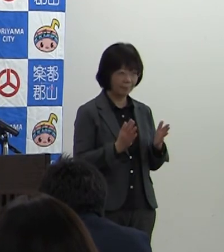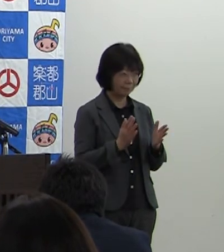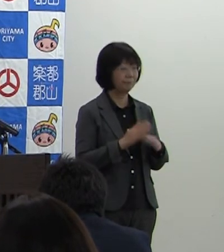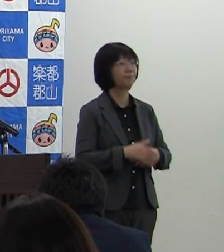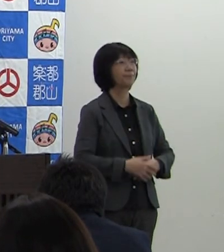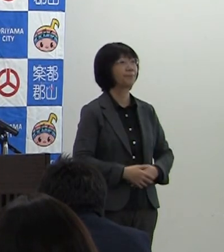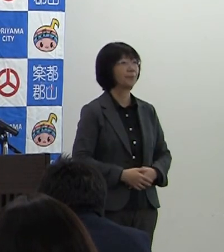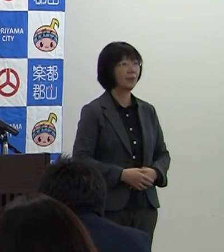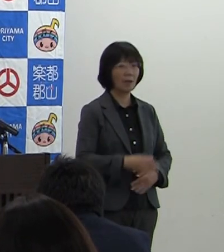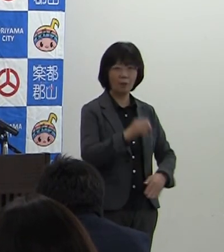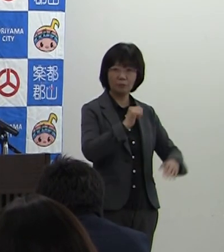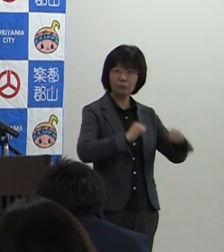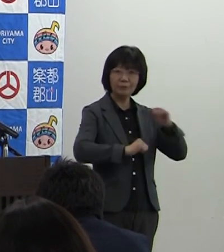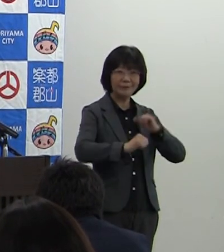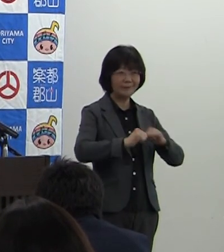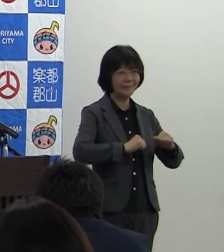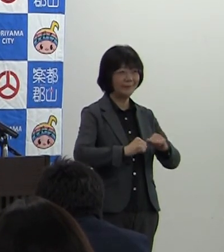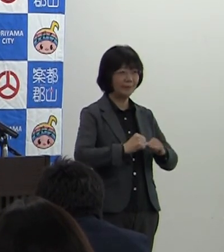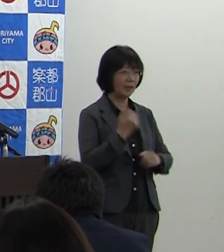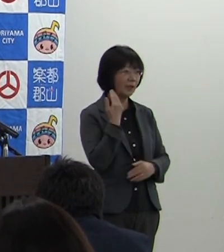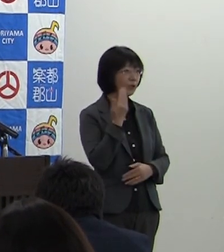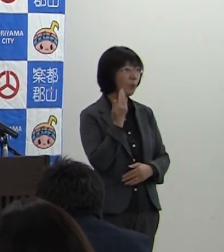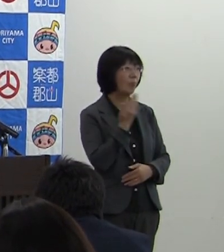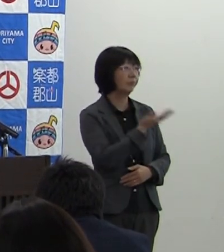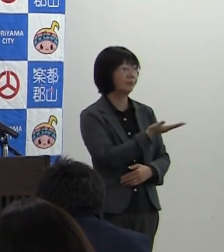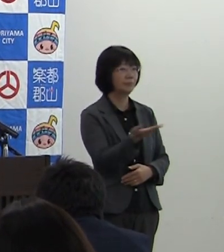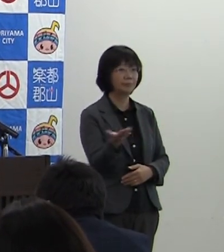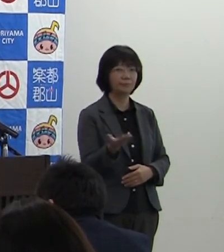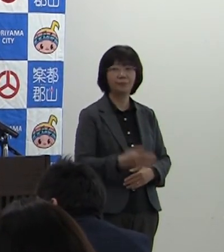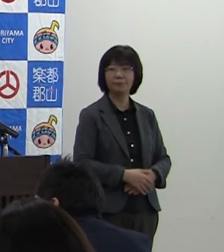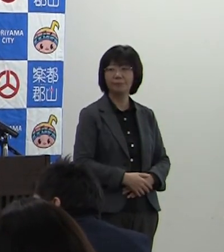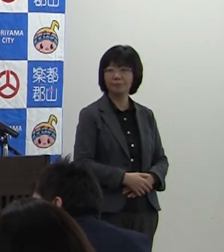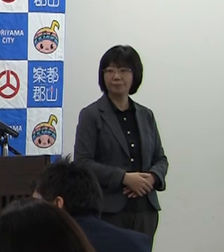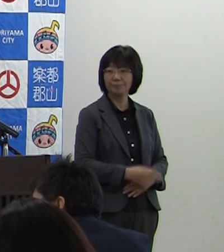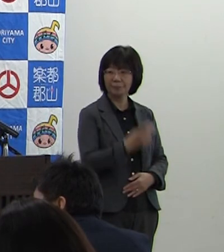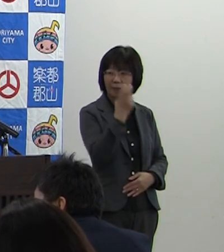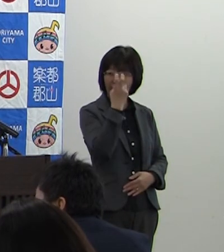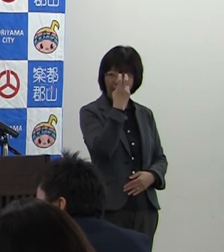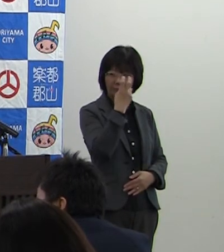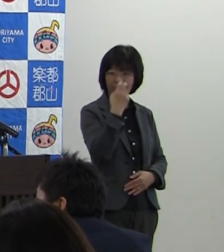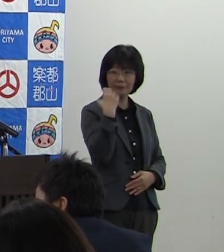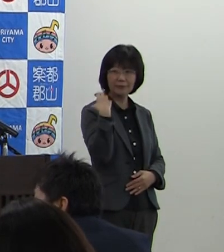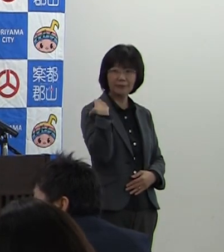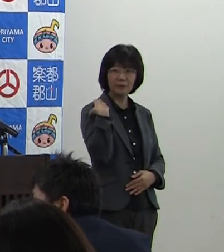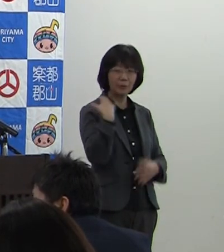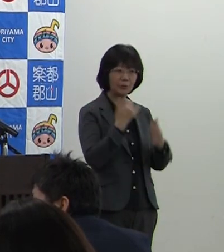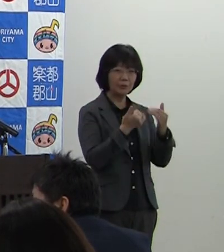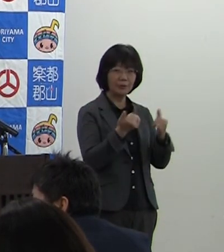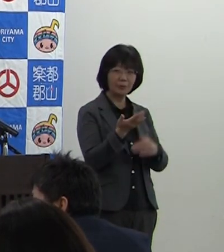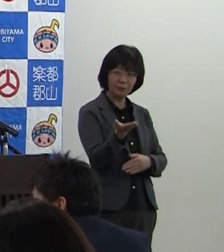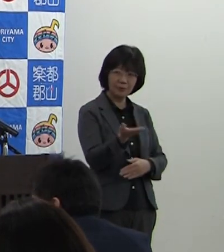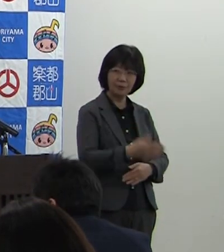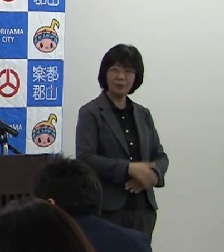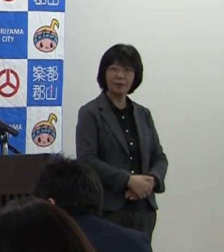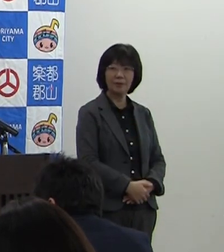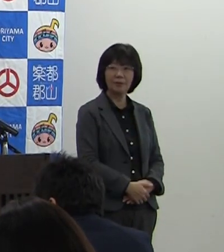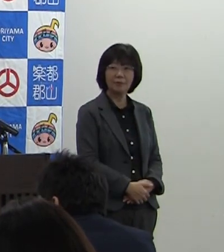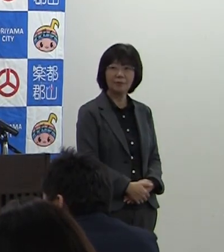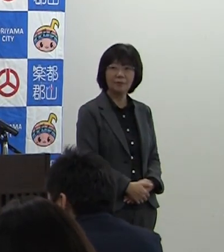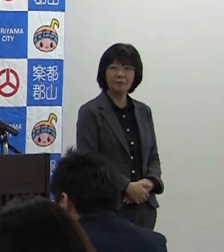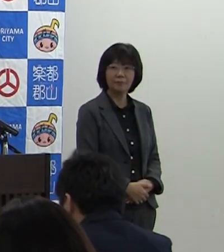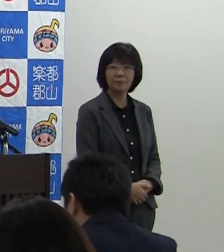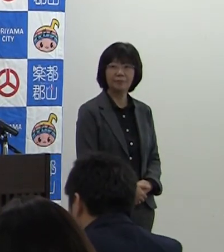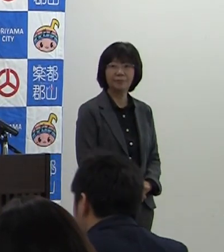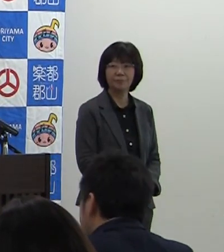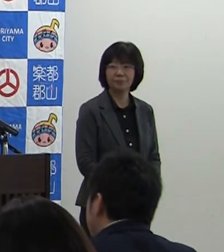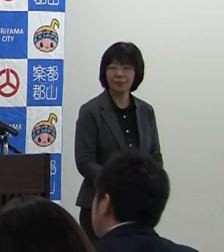それでは国でのご質問をお受けしたいというふうに思います。幹事長様いかがでしょうか。お願いします。